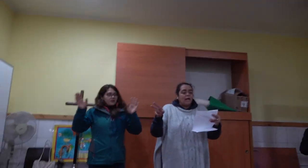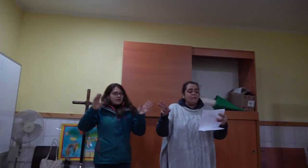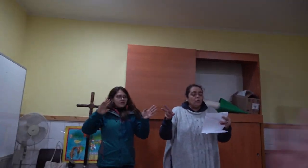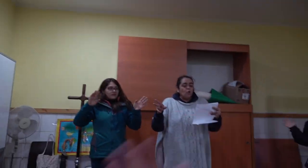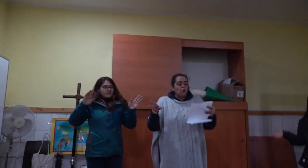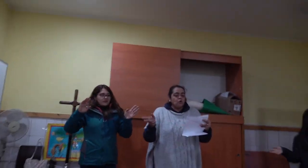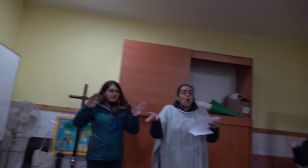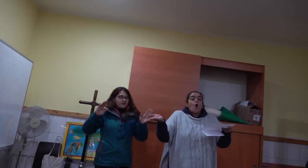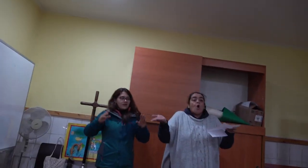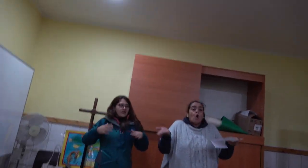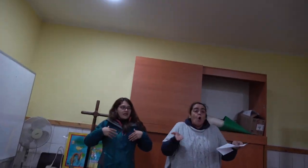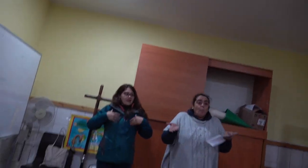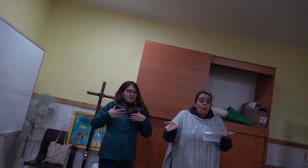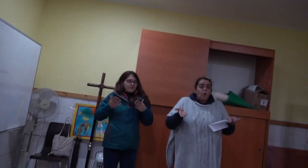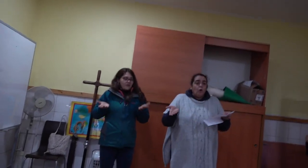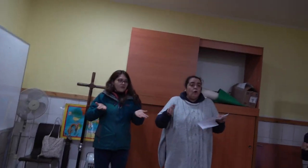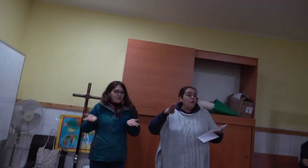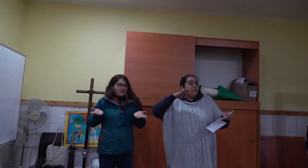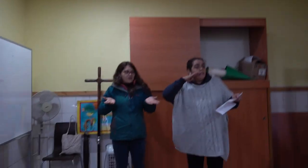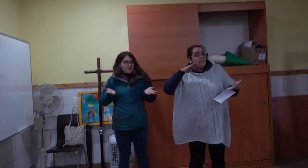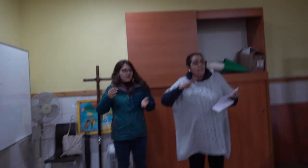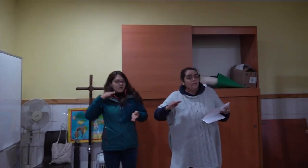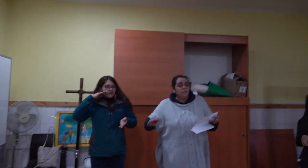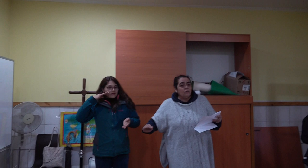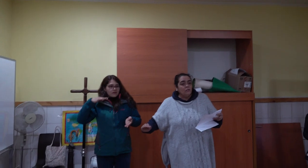las manos como